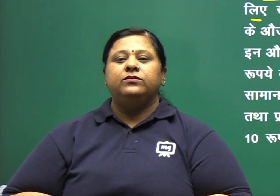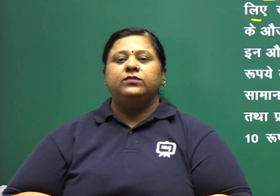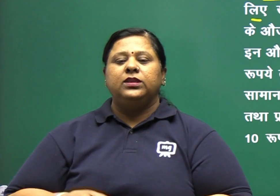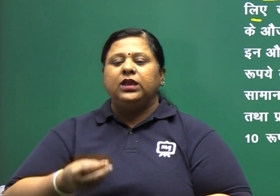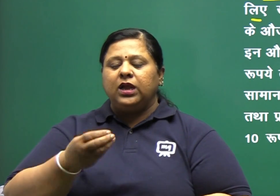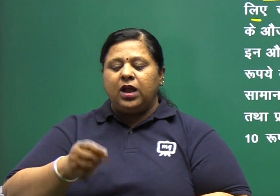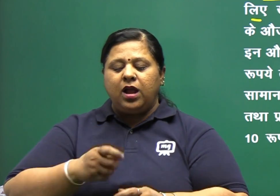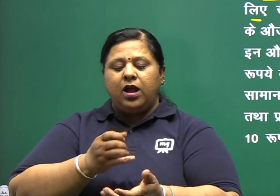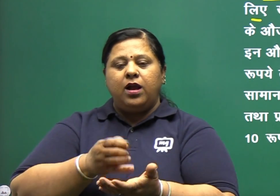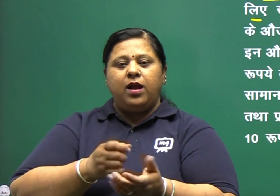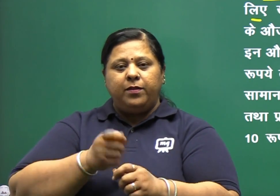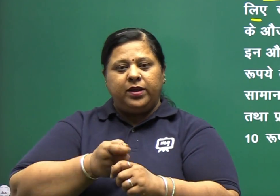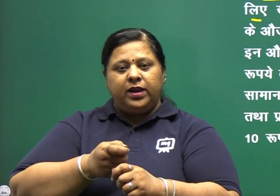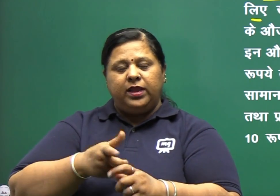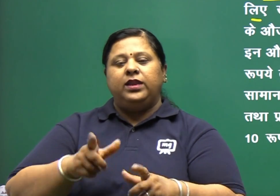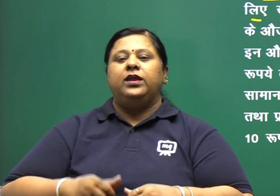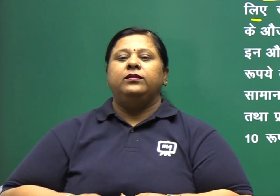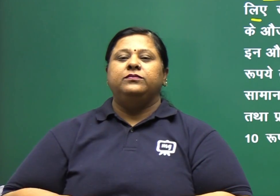काम करने के लिए